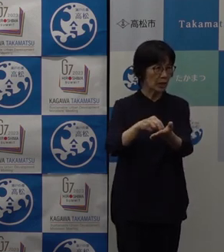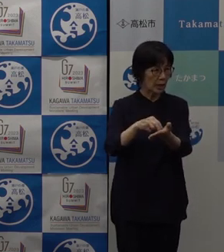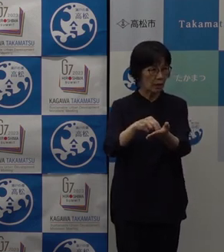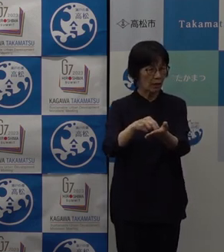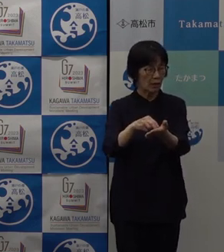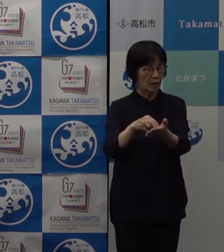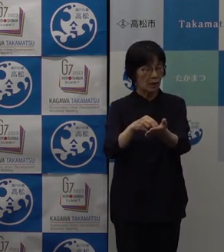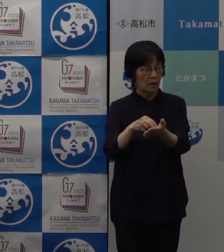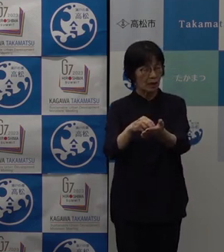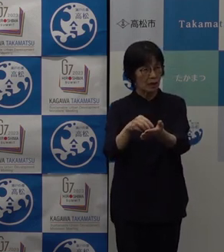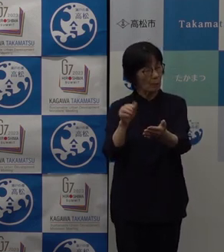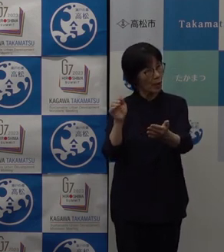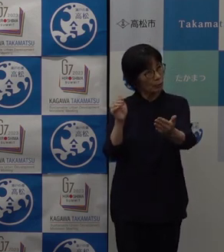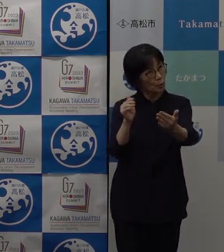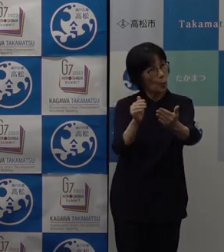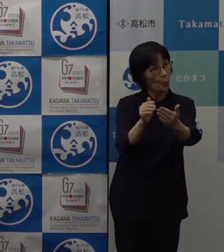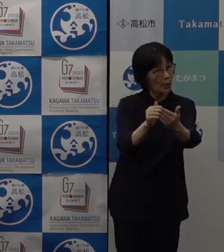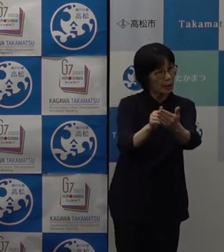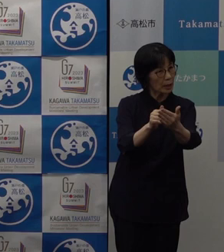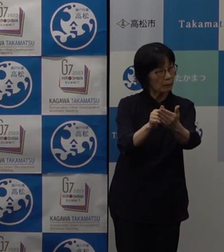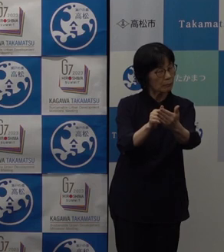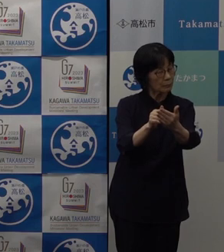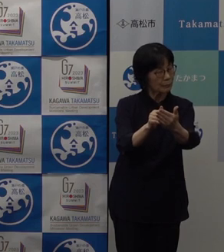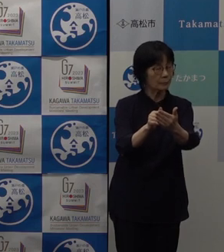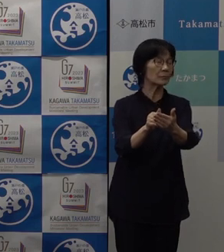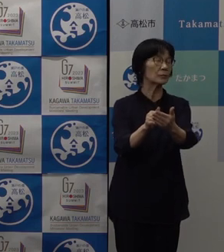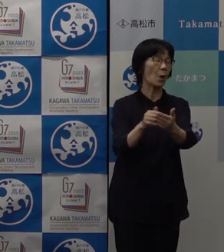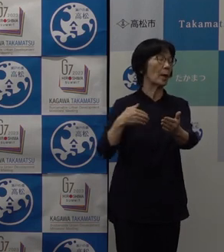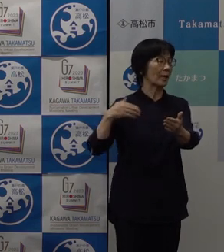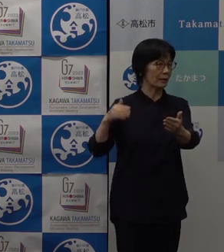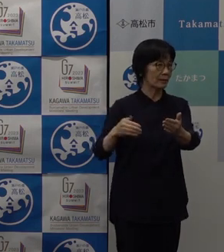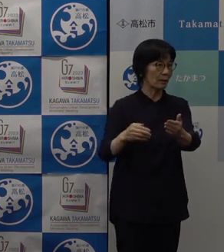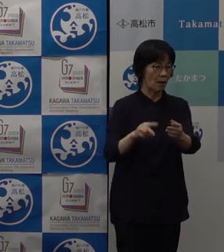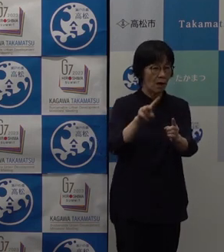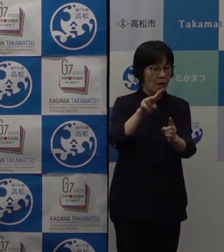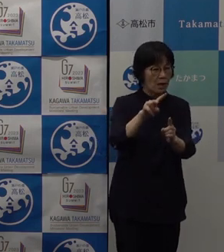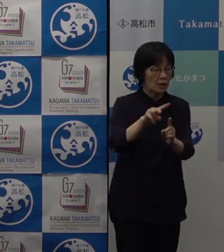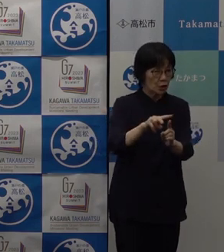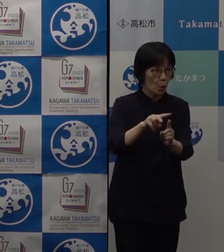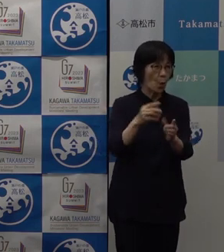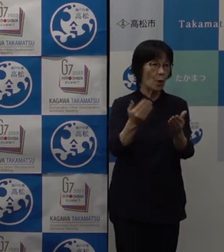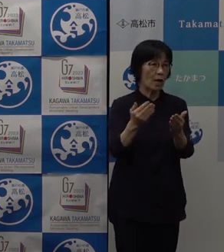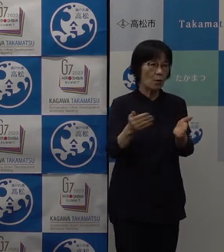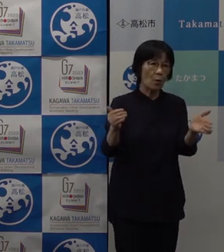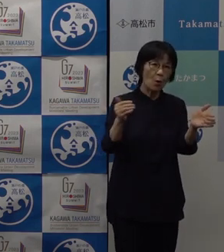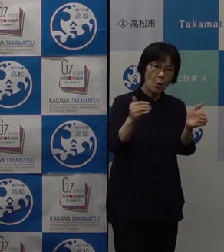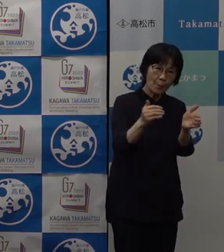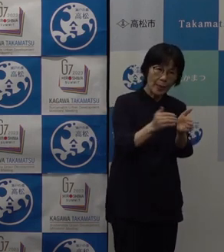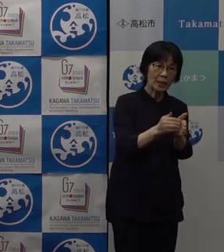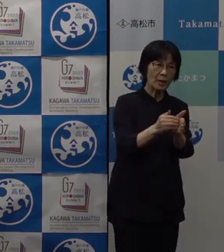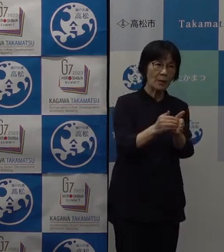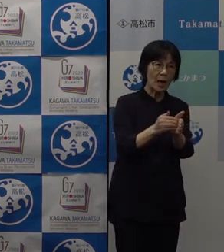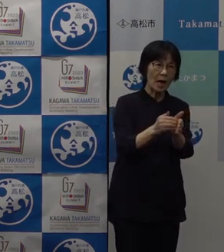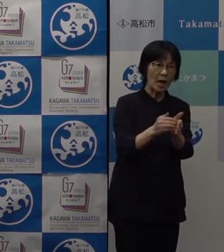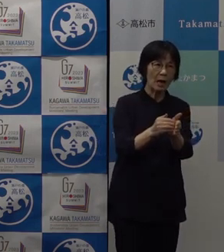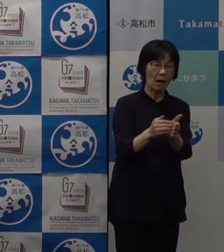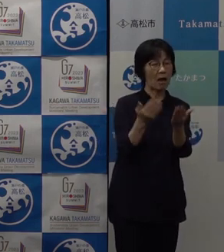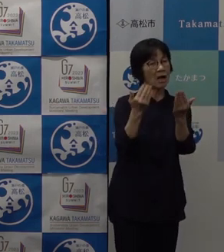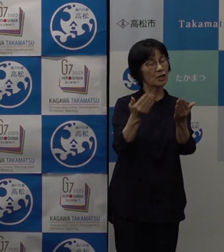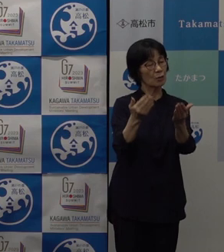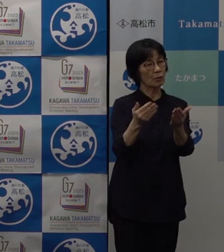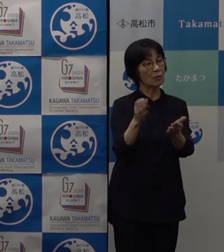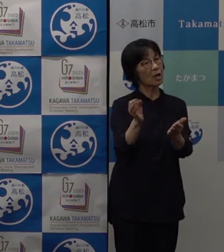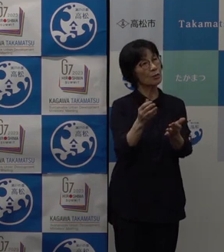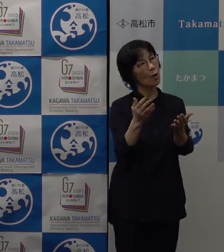でというのはその辺は議論があろうかと思っておりますが、例えば小学生まではもう国が、我が国は医療費は無料化するんだ